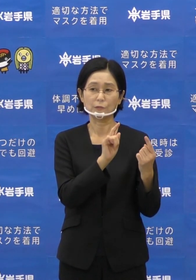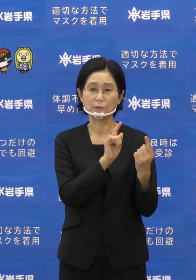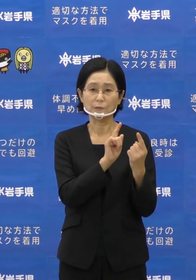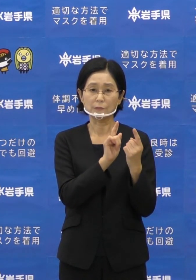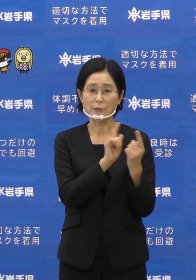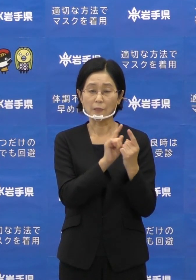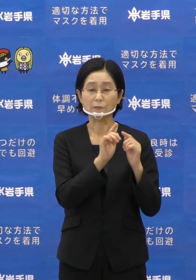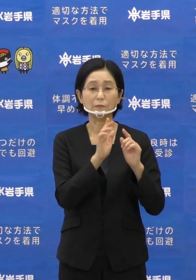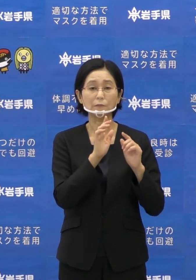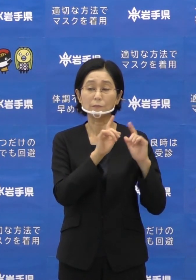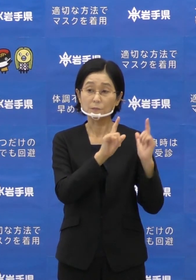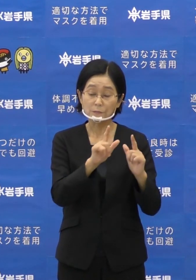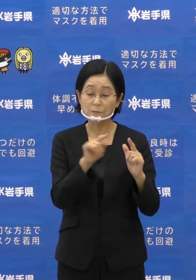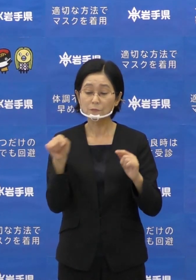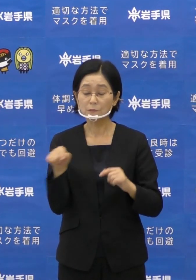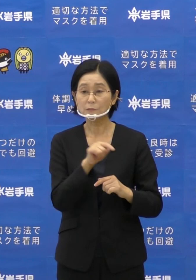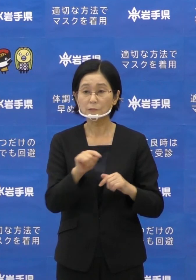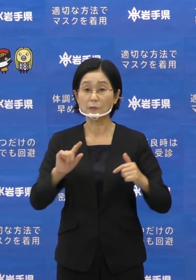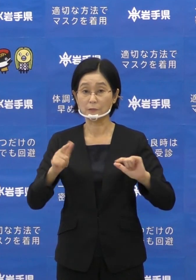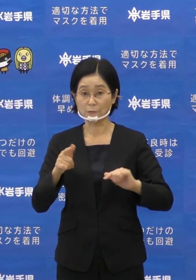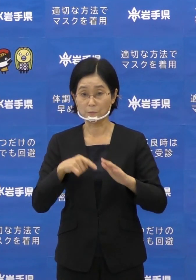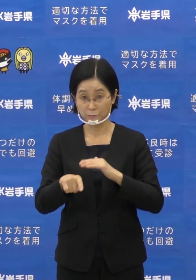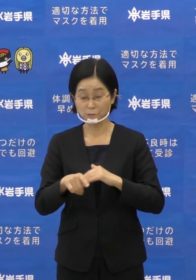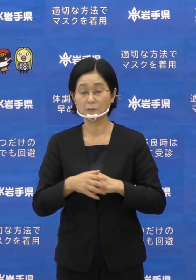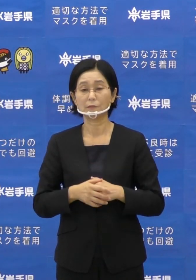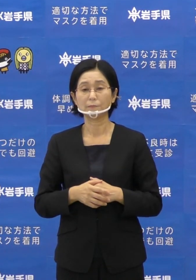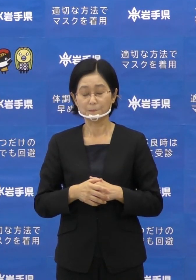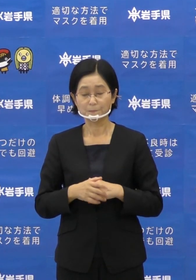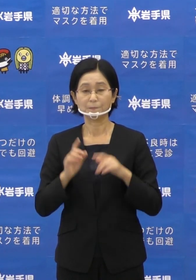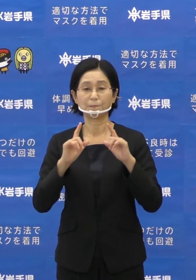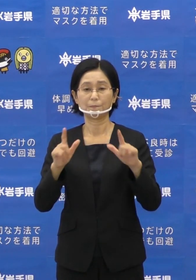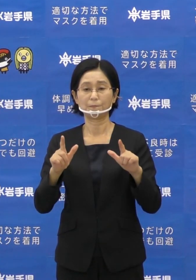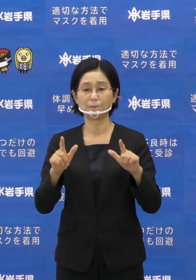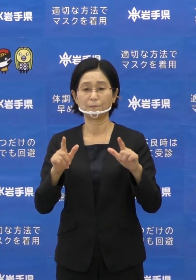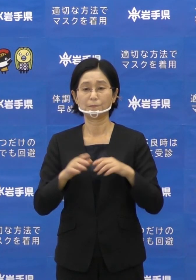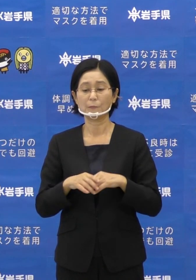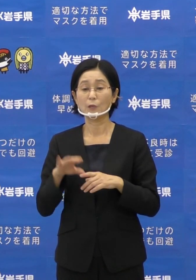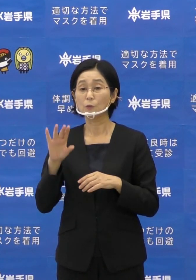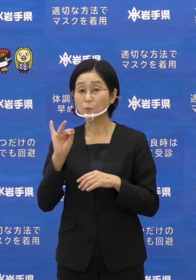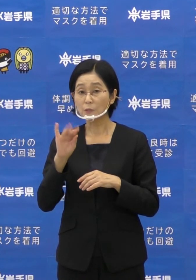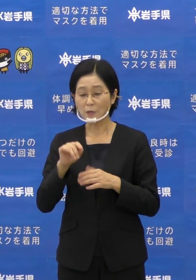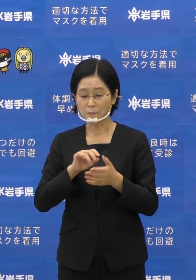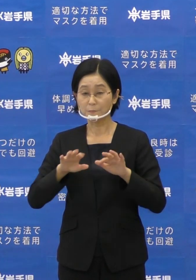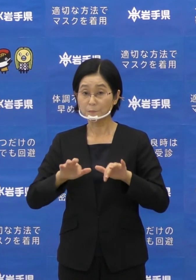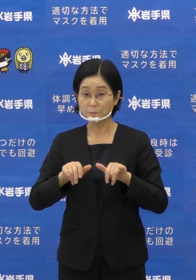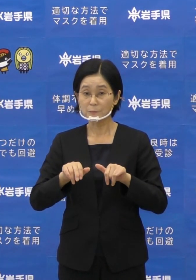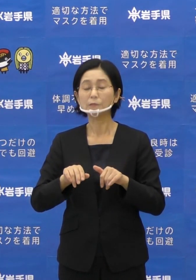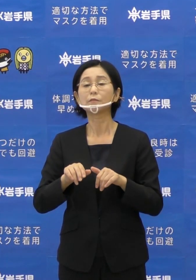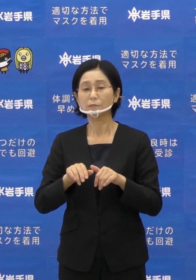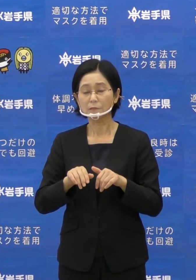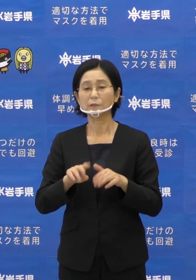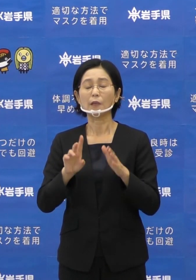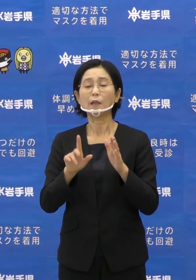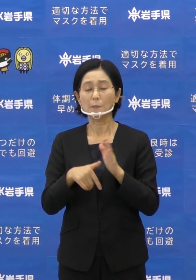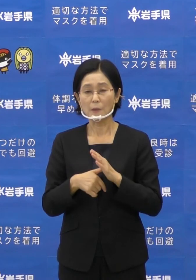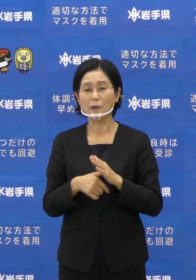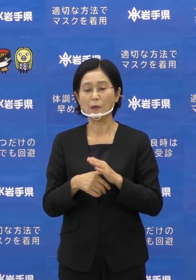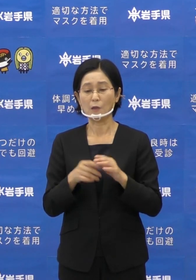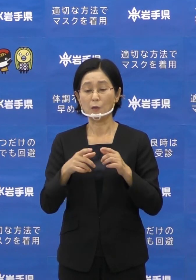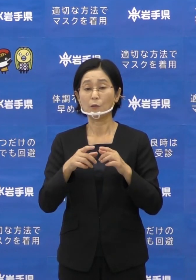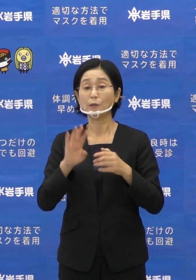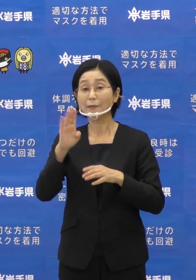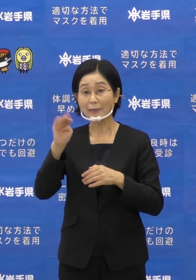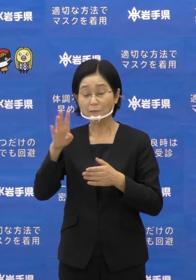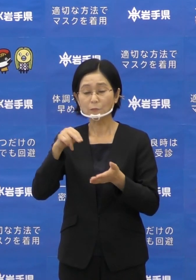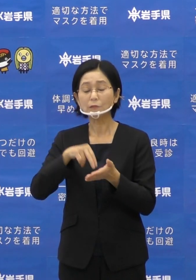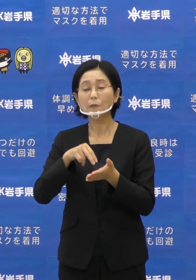で、 ツイッターの段階ではもう感染がここまで拡大した以上、県としてまん延防止を決め